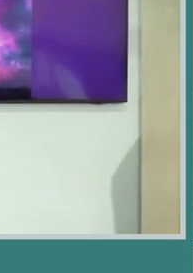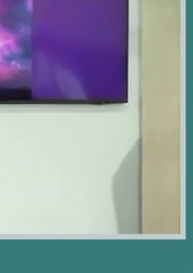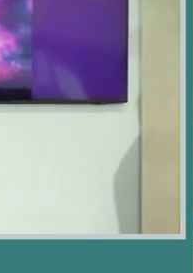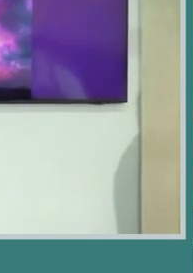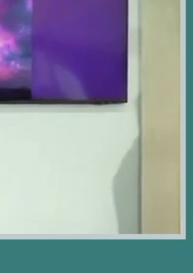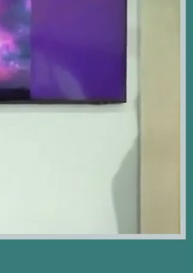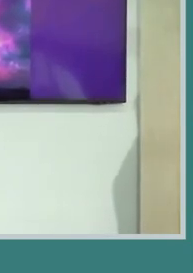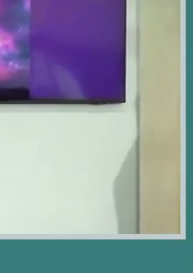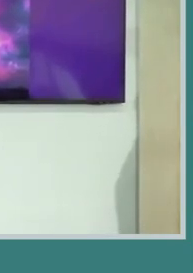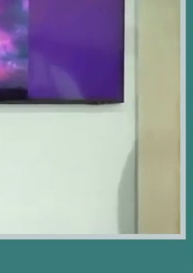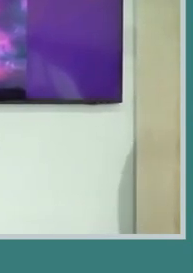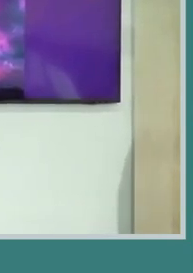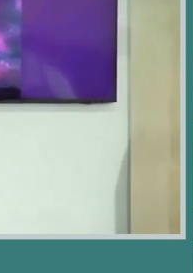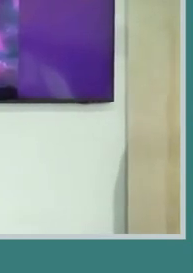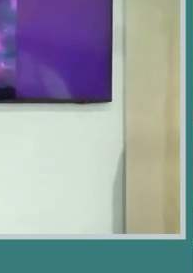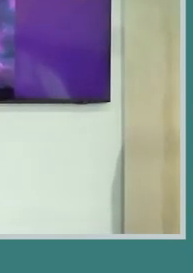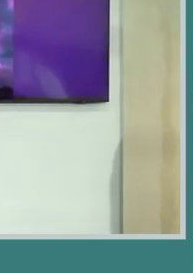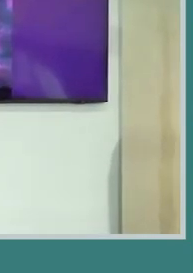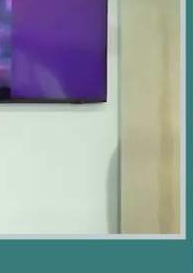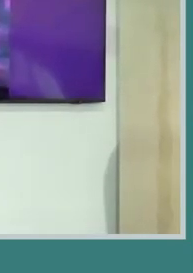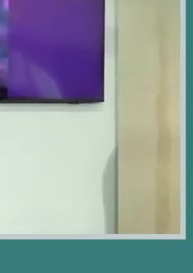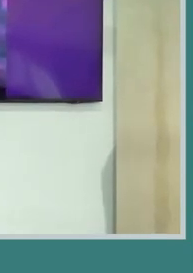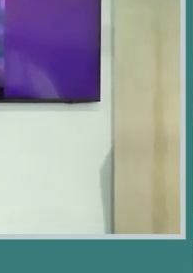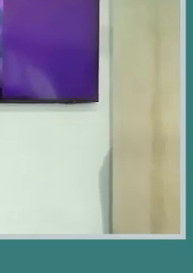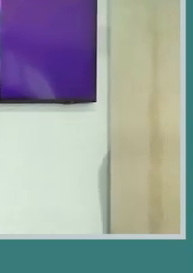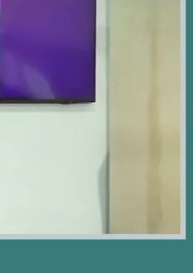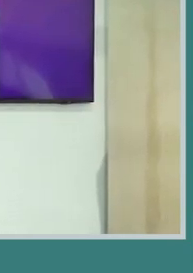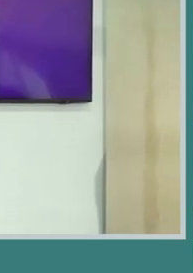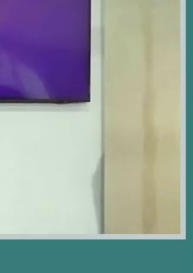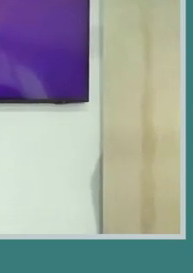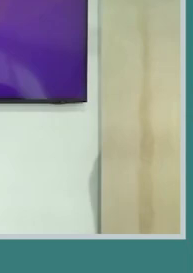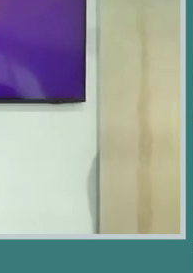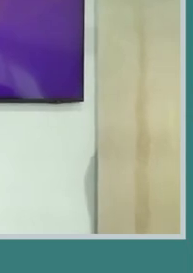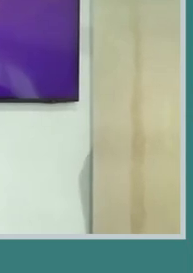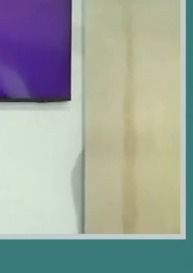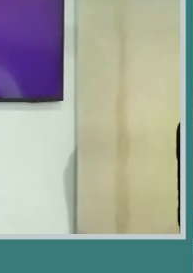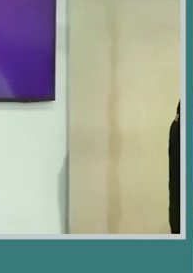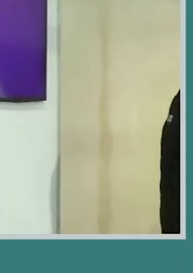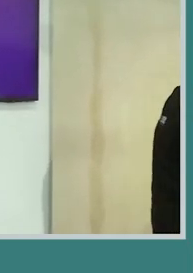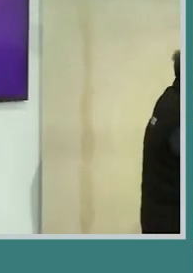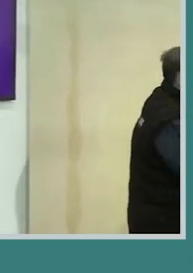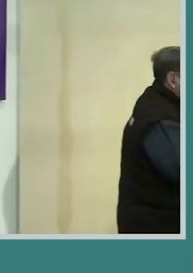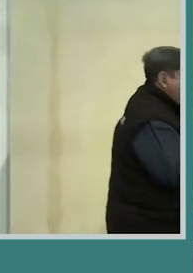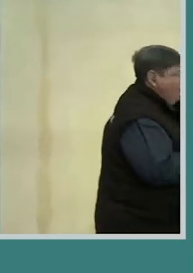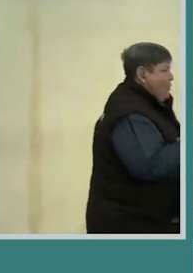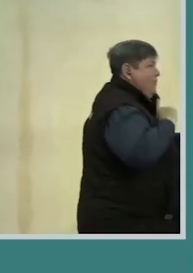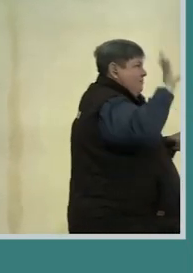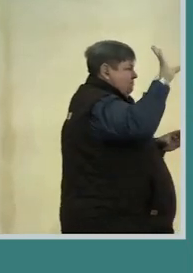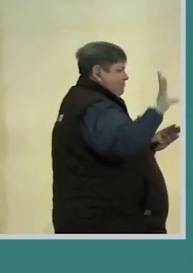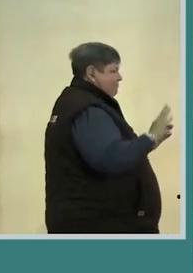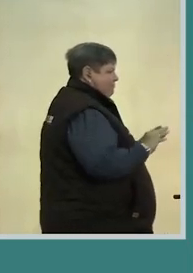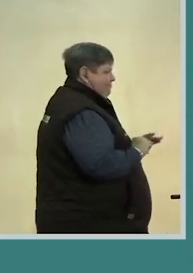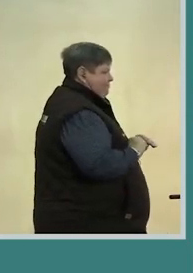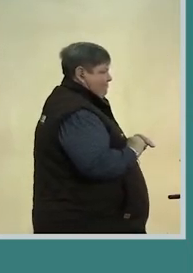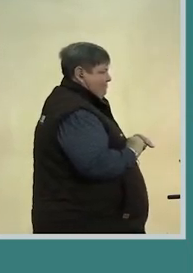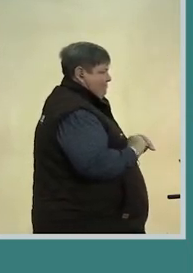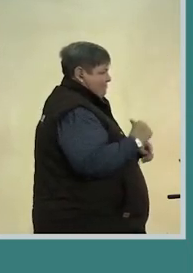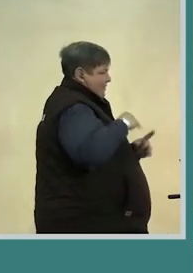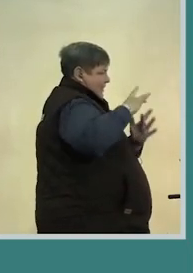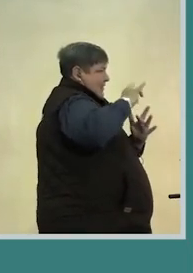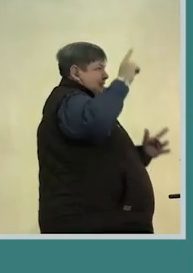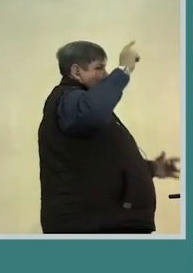oorwinning smaak so wat ek net vir jy moet weet is die kruis van Jesus het nie niks beteken dit het een deerslaggevende effect in jou leven